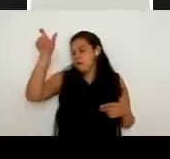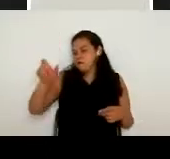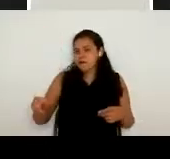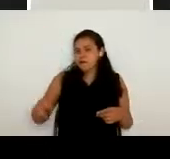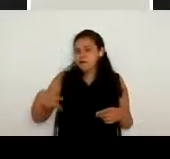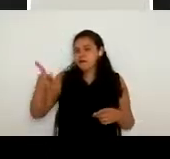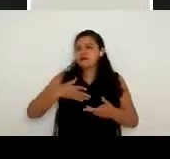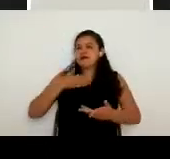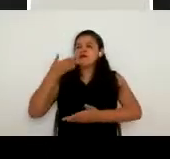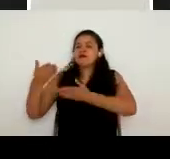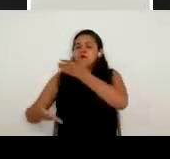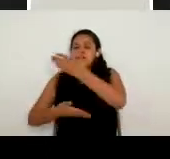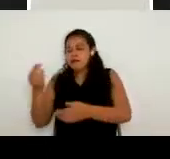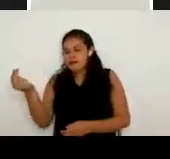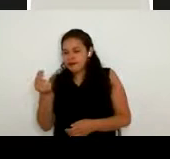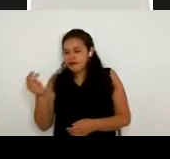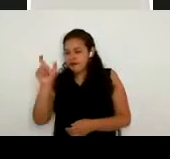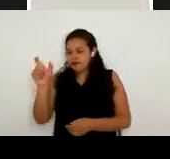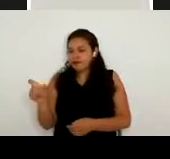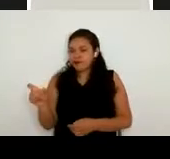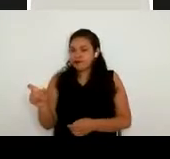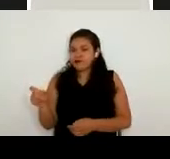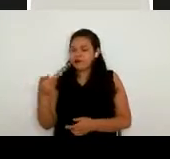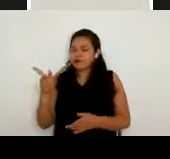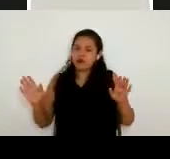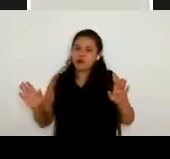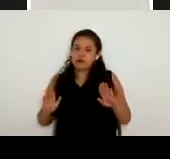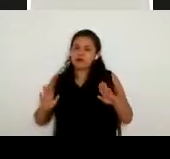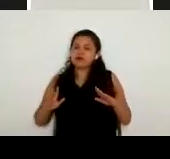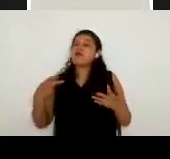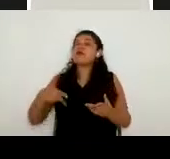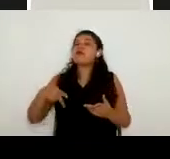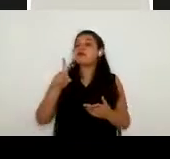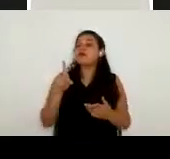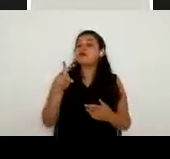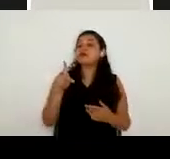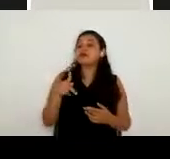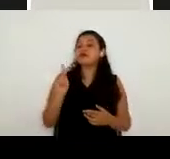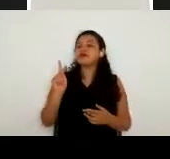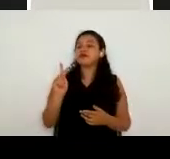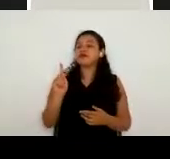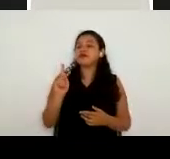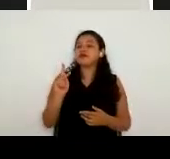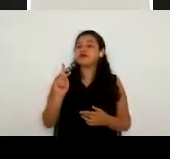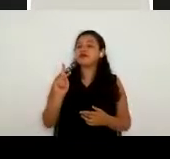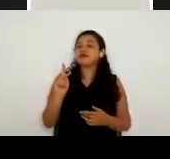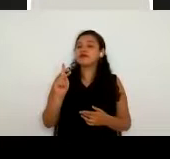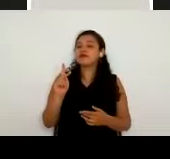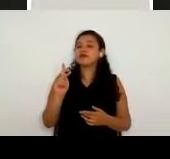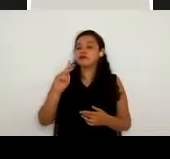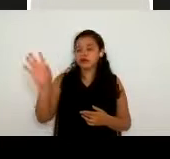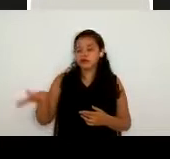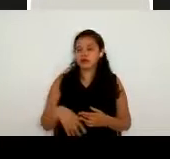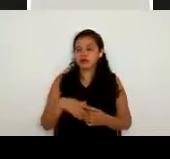en la institución pero fundamentalmente desde el punto de vista económico y también bueno en el caso nuestro